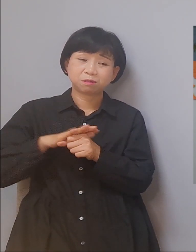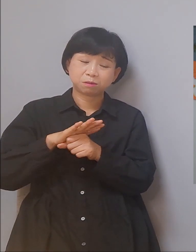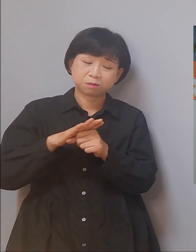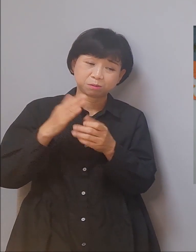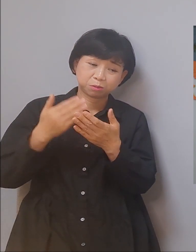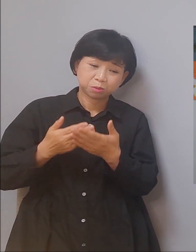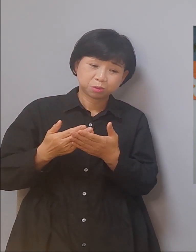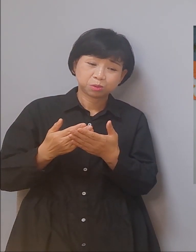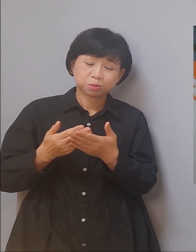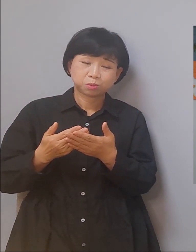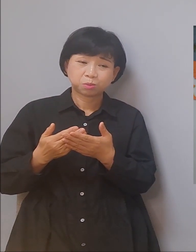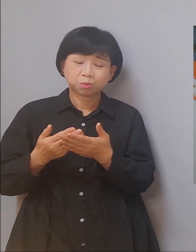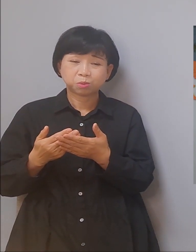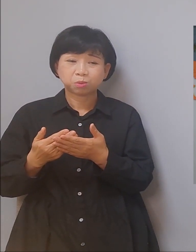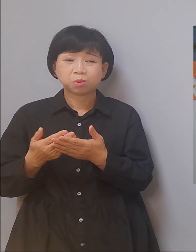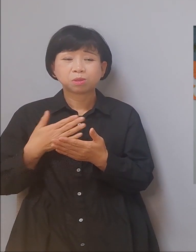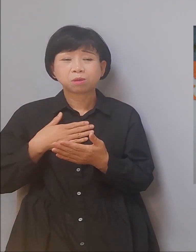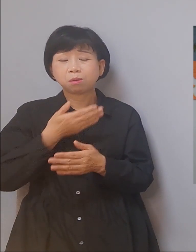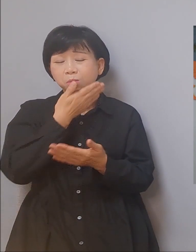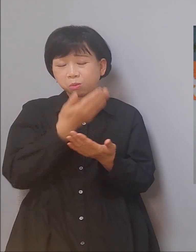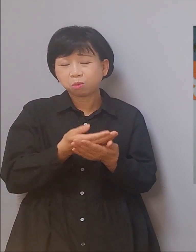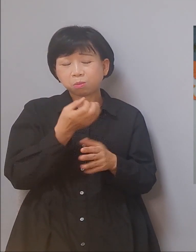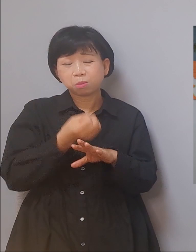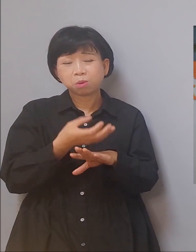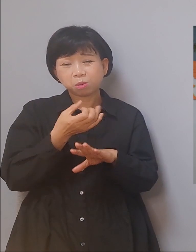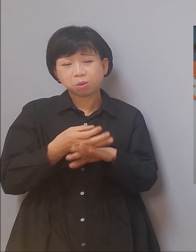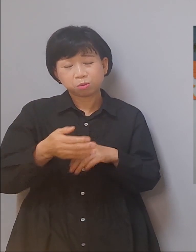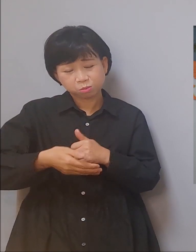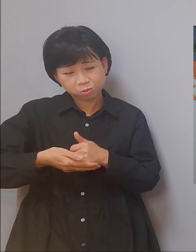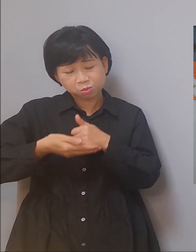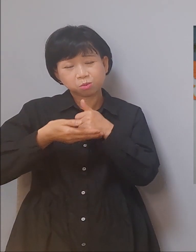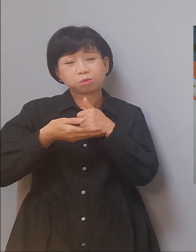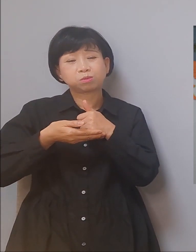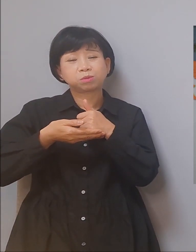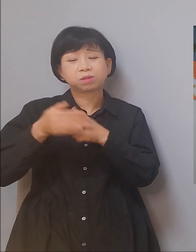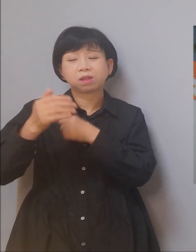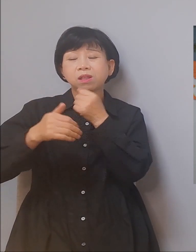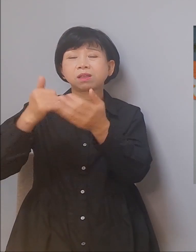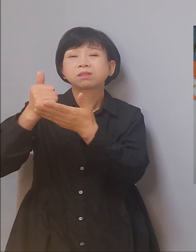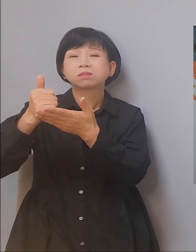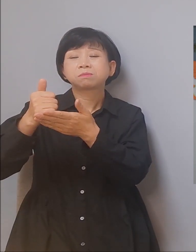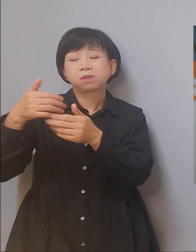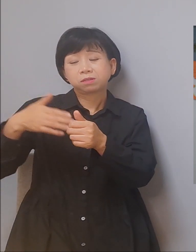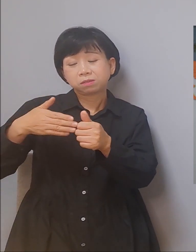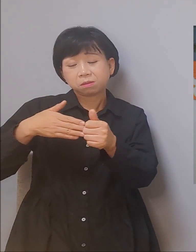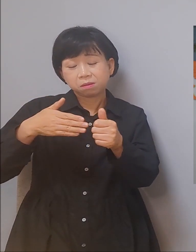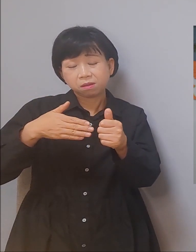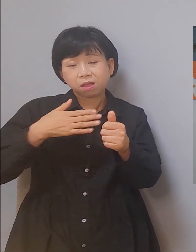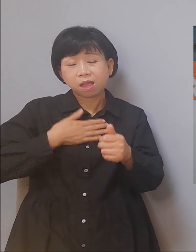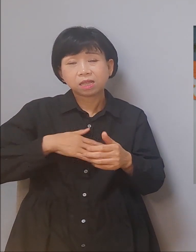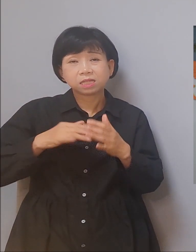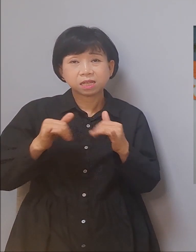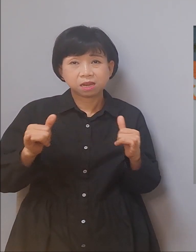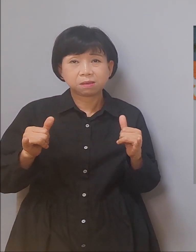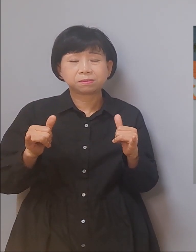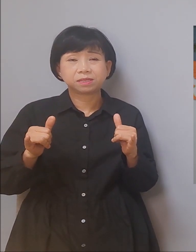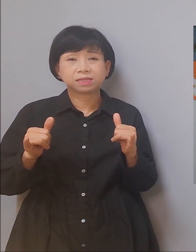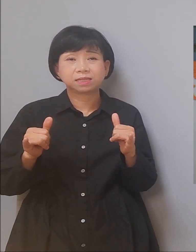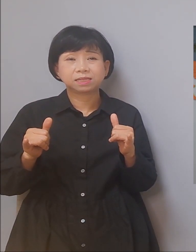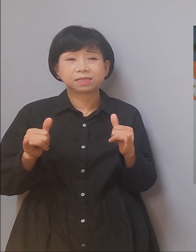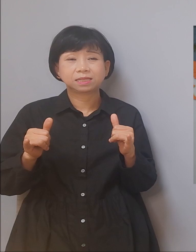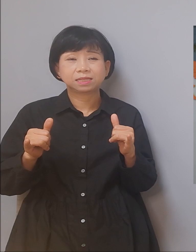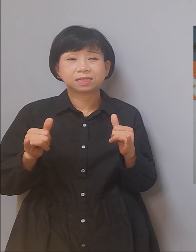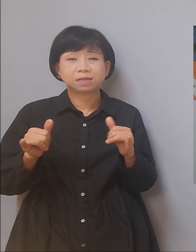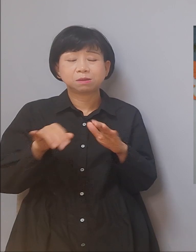그 위대하신 하나님께서 나를 보배롭고 존귀하게 여겨주시는 그 하나님의 그 손길을 아는 자는 나에게